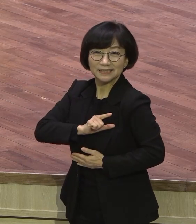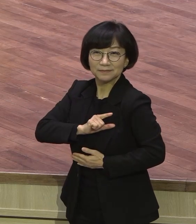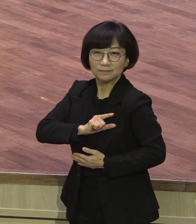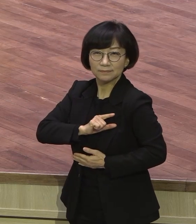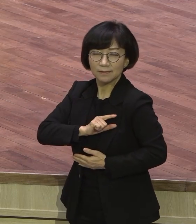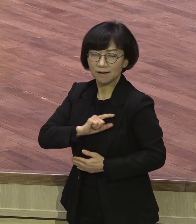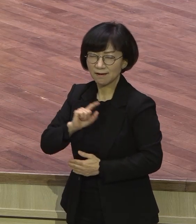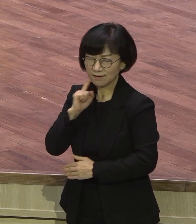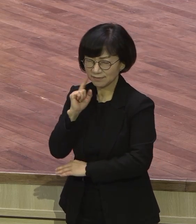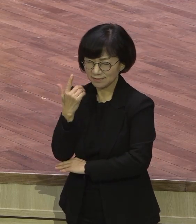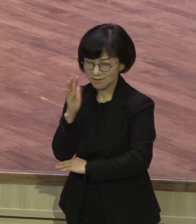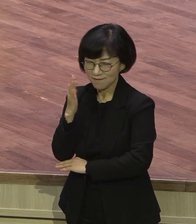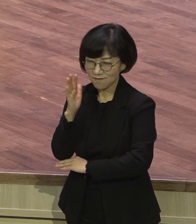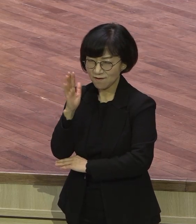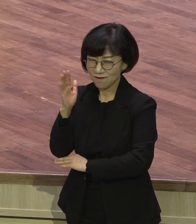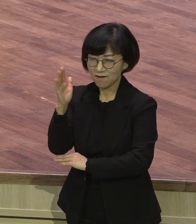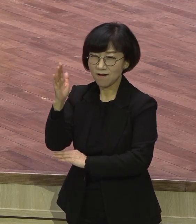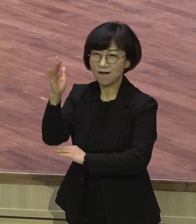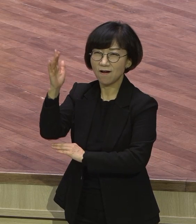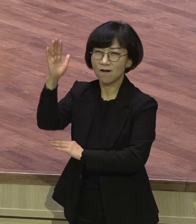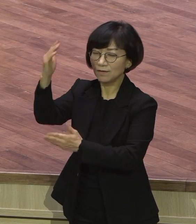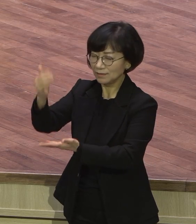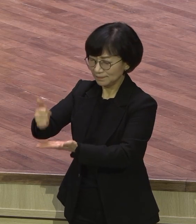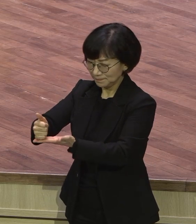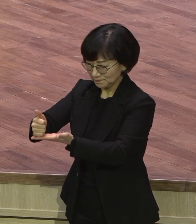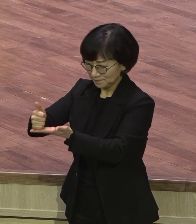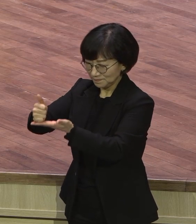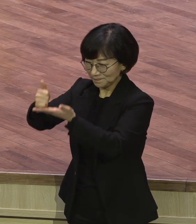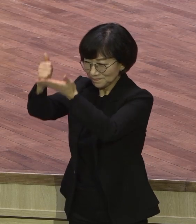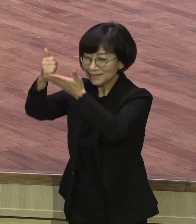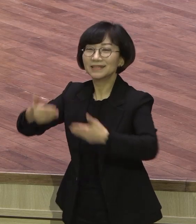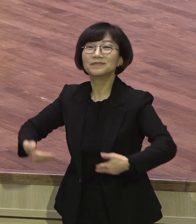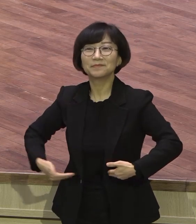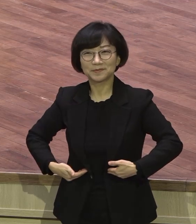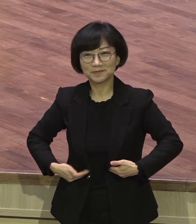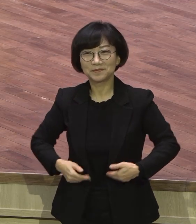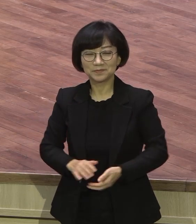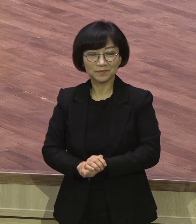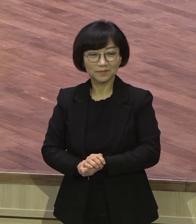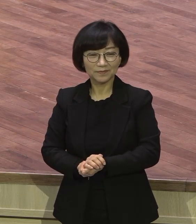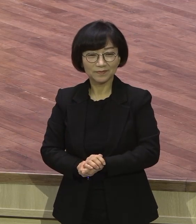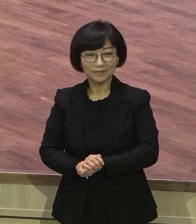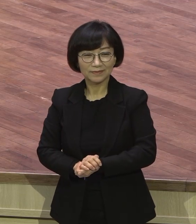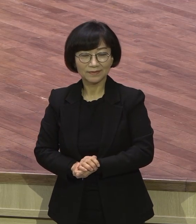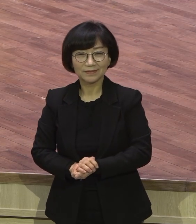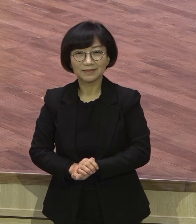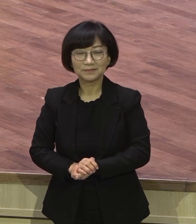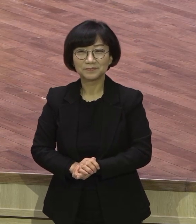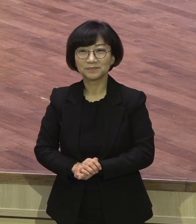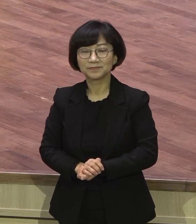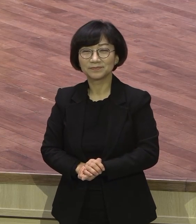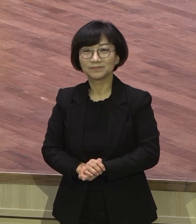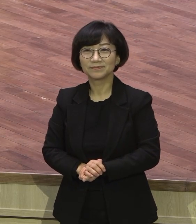해달라. 말이 너희들이 내 자녀들 아니냐 너희들 통해 내 이름이 영광이 돼 해달라.